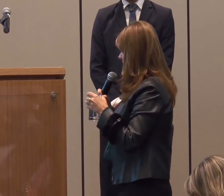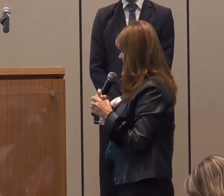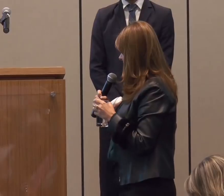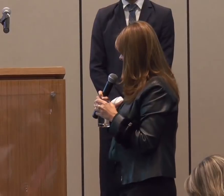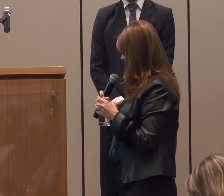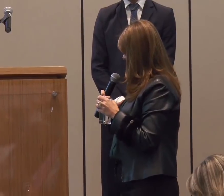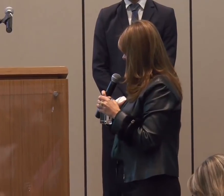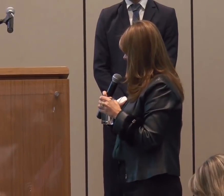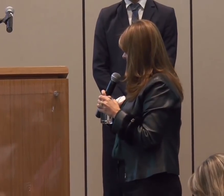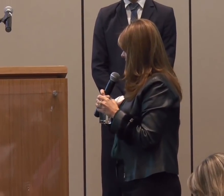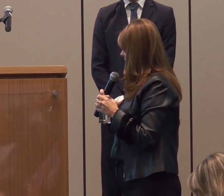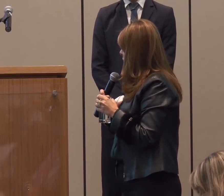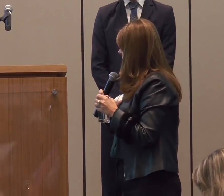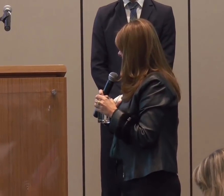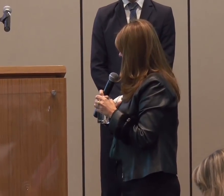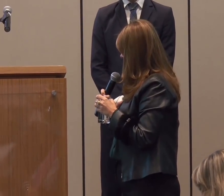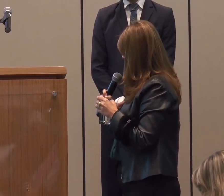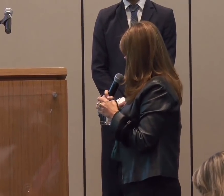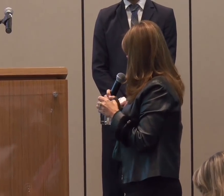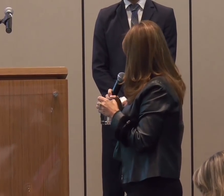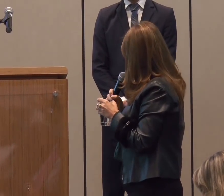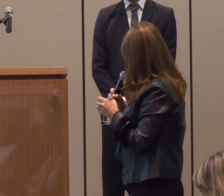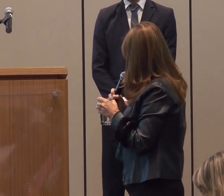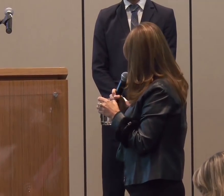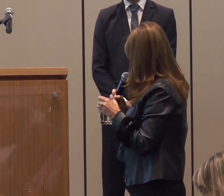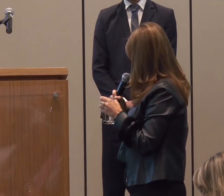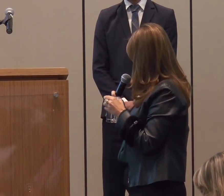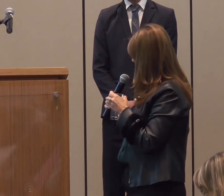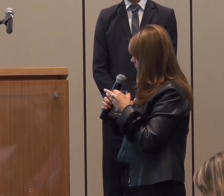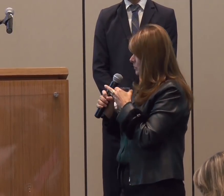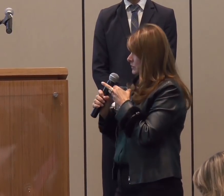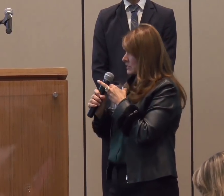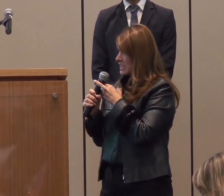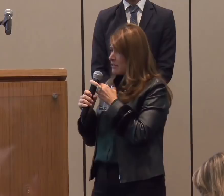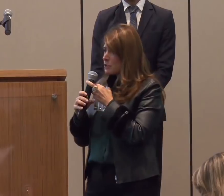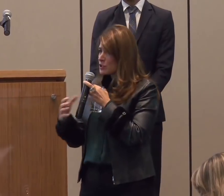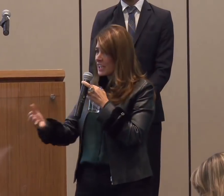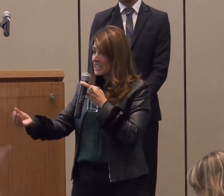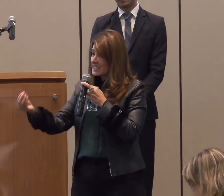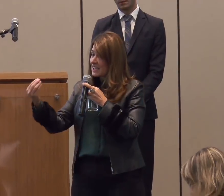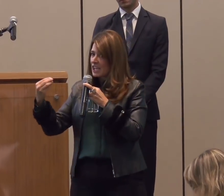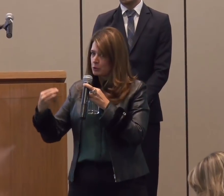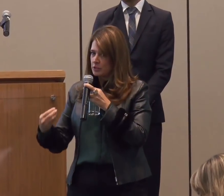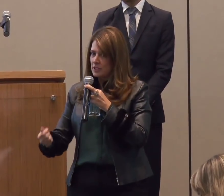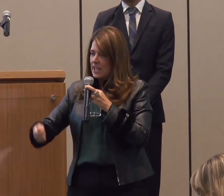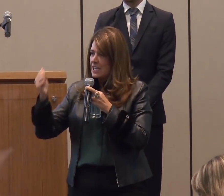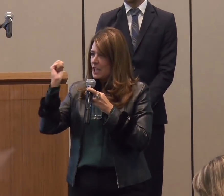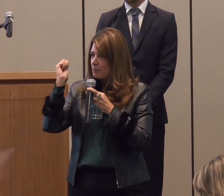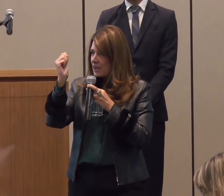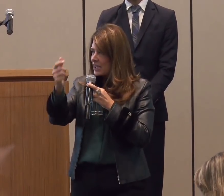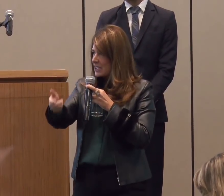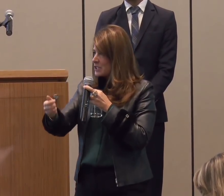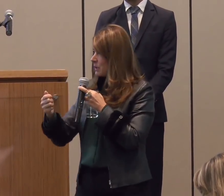recaudo de las tarjetas de crédito y esa es la fuente que pueden tener esos pequeños y medianos empresarios la fiduciaria del recaudo